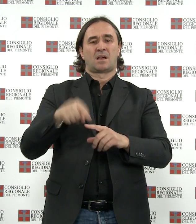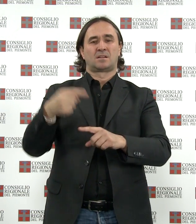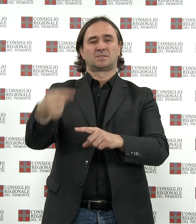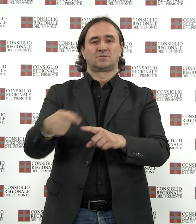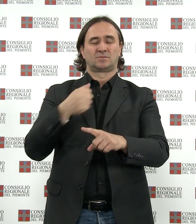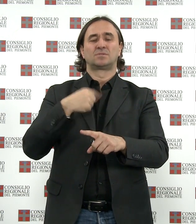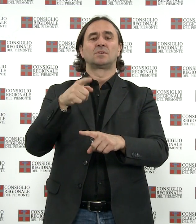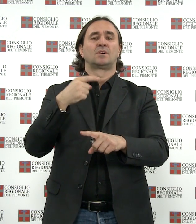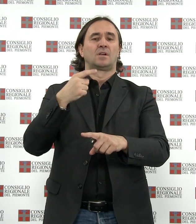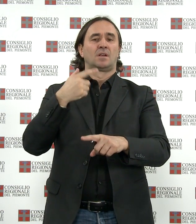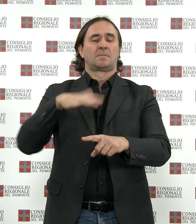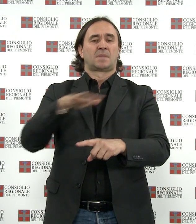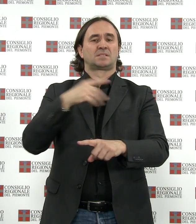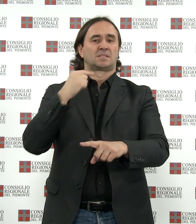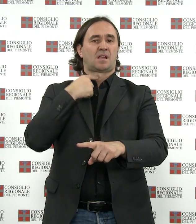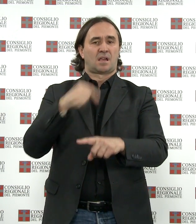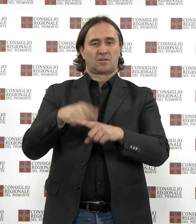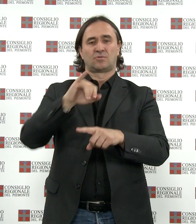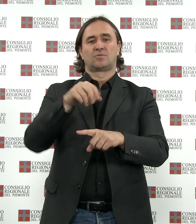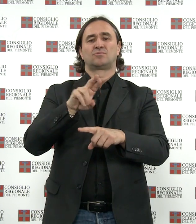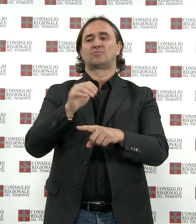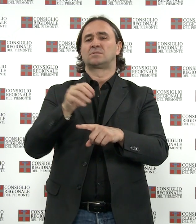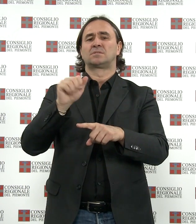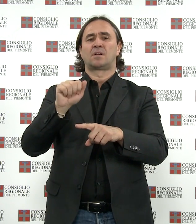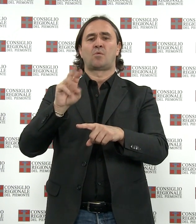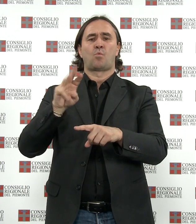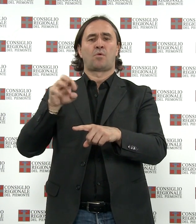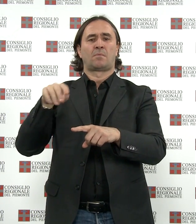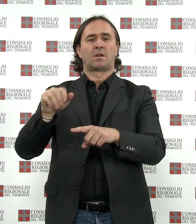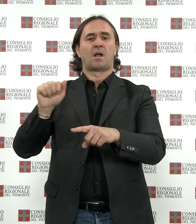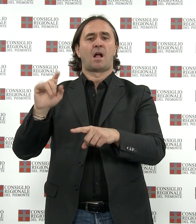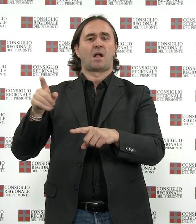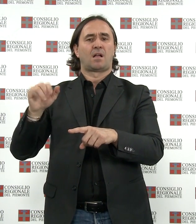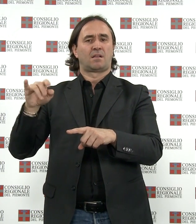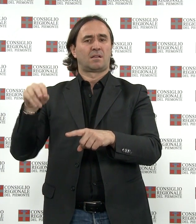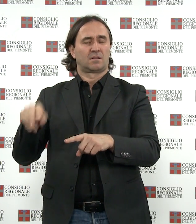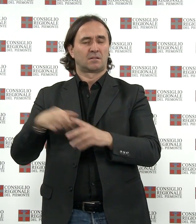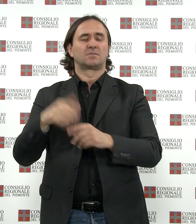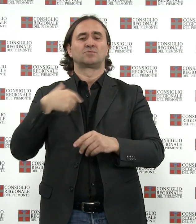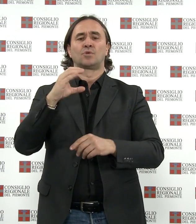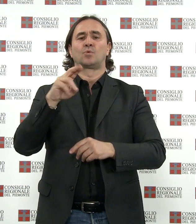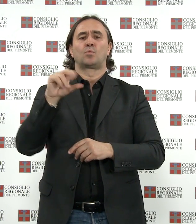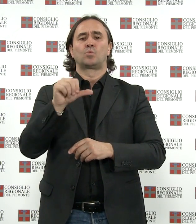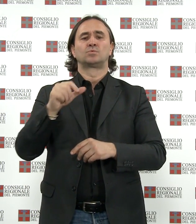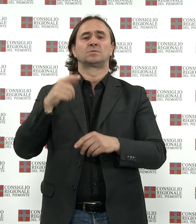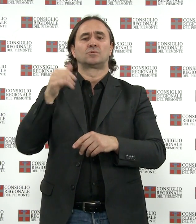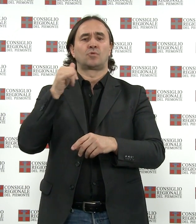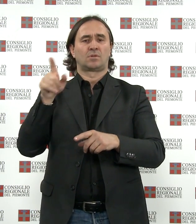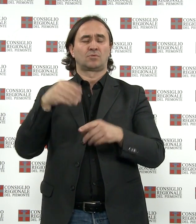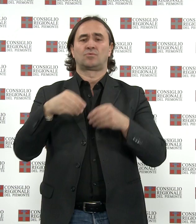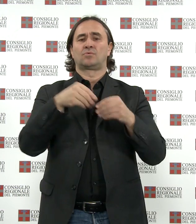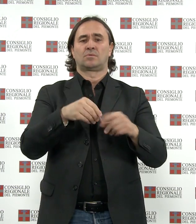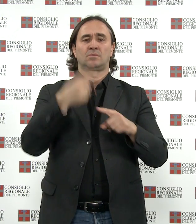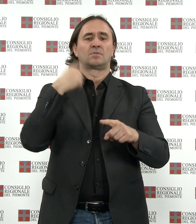Woman I Am, evento organizzato dal Sistema Universitario Torinese con il CUS Torino a sostegno della ricerca sul cancro. Corsa